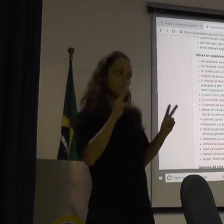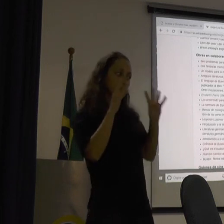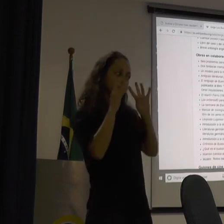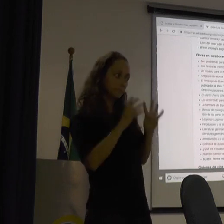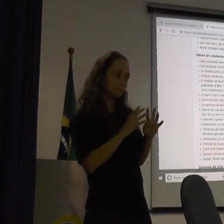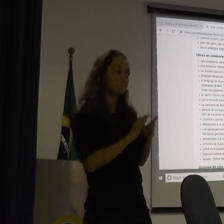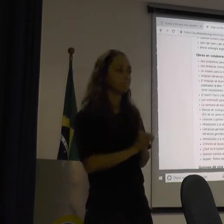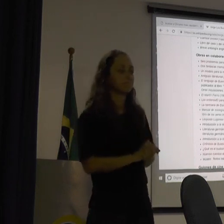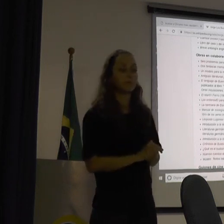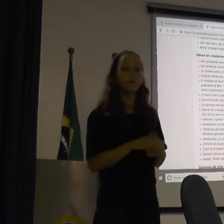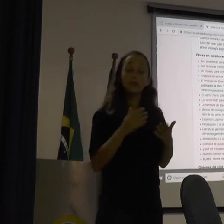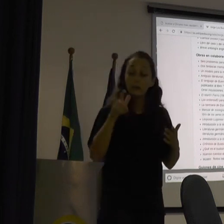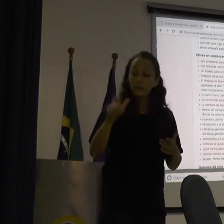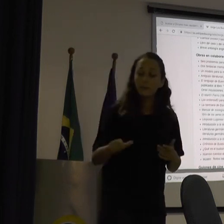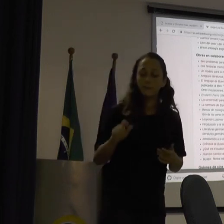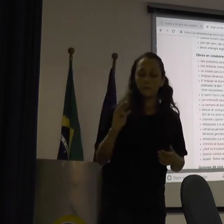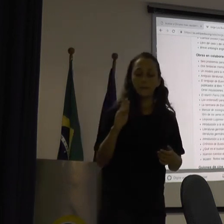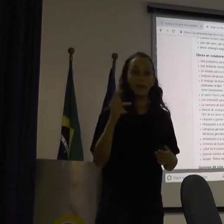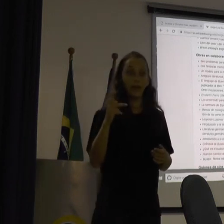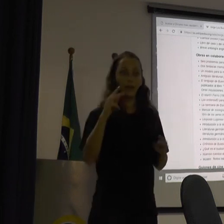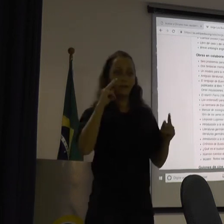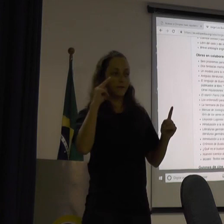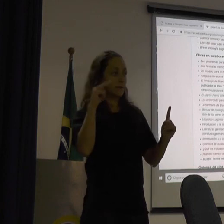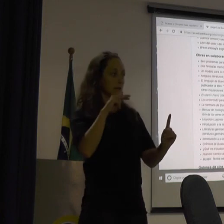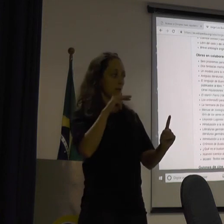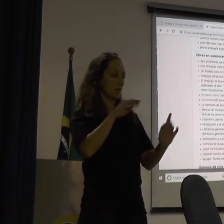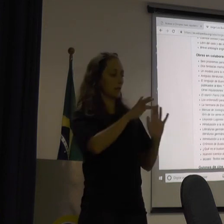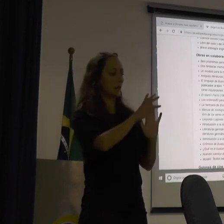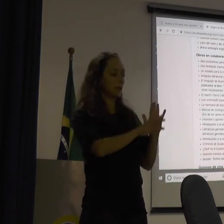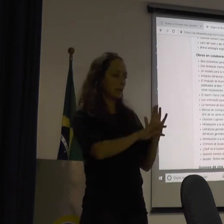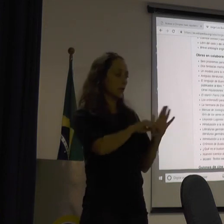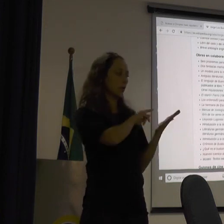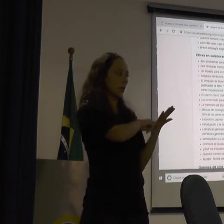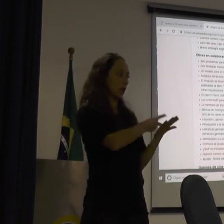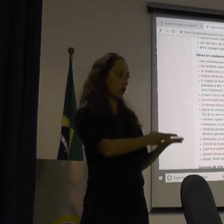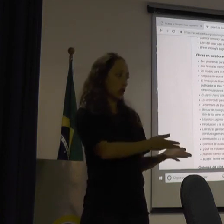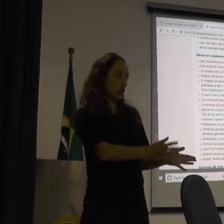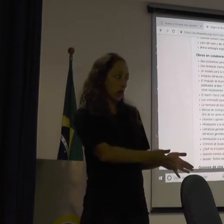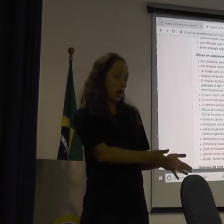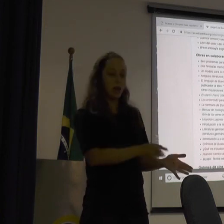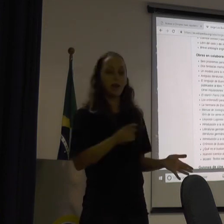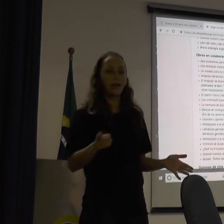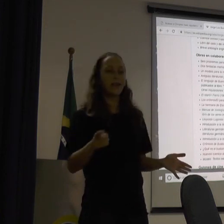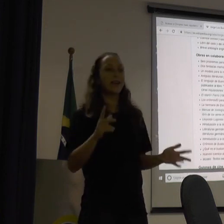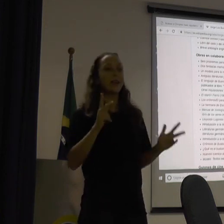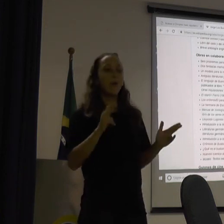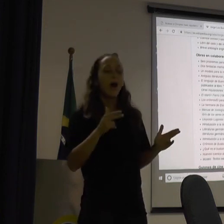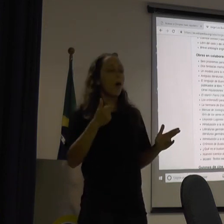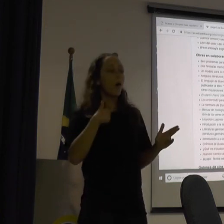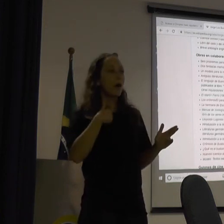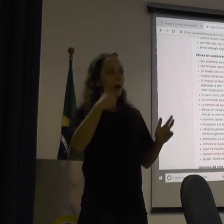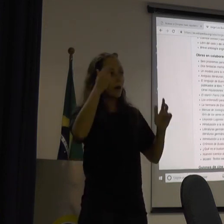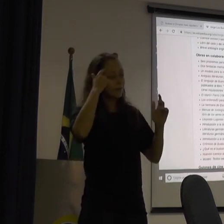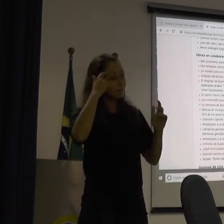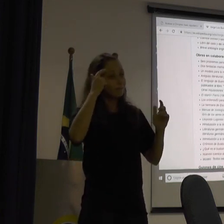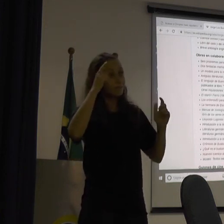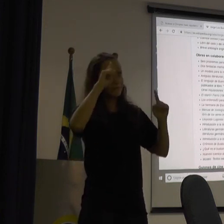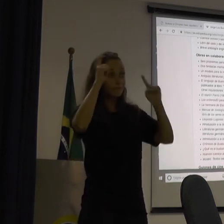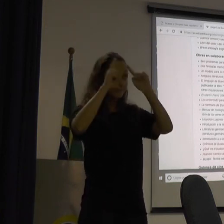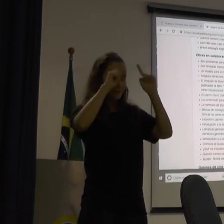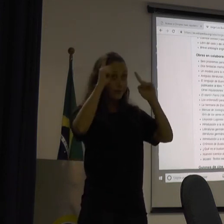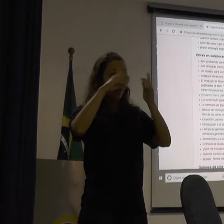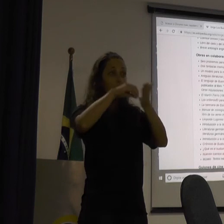ele, né? Eu acho que foi essa coisa dele aumentar uma imaginação que ele achava que ele não tinha, que de fato era